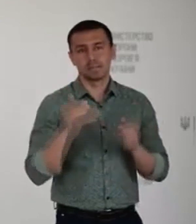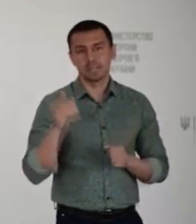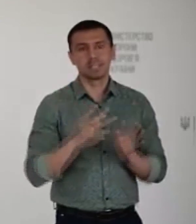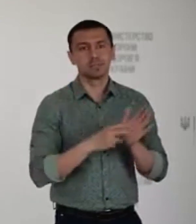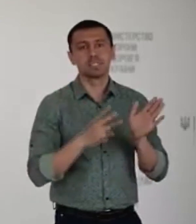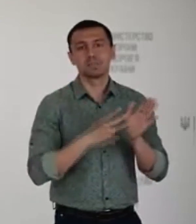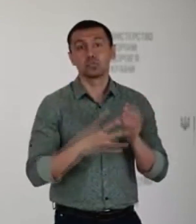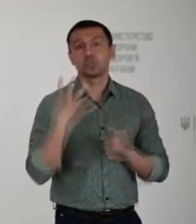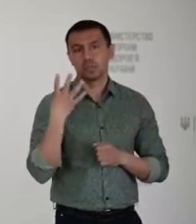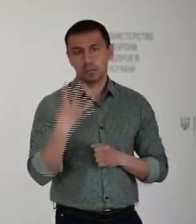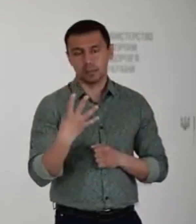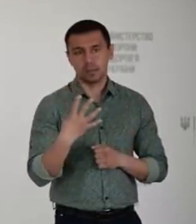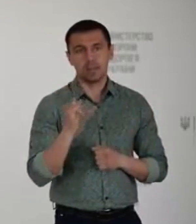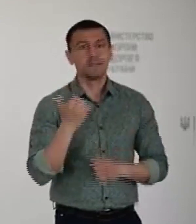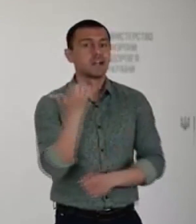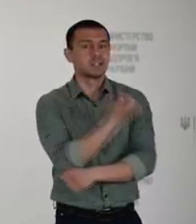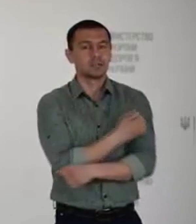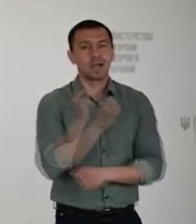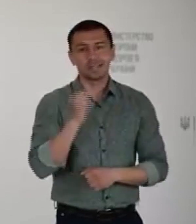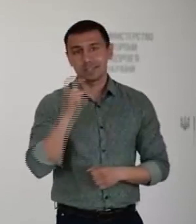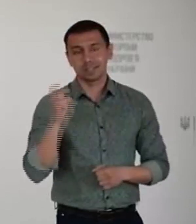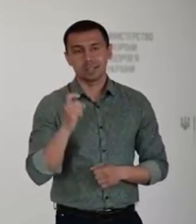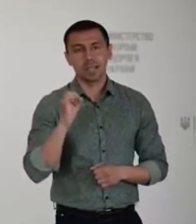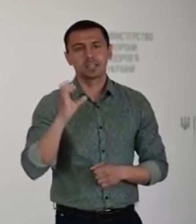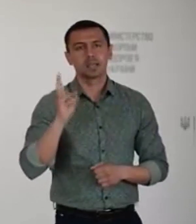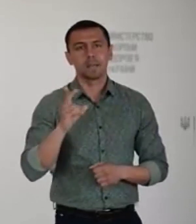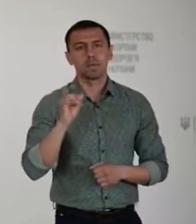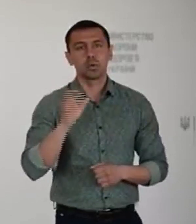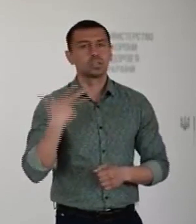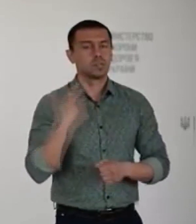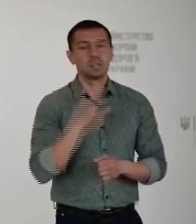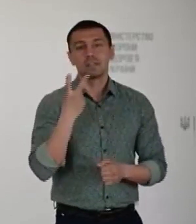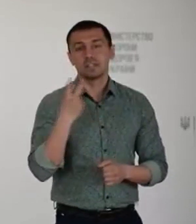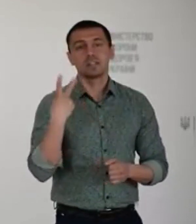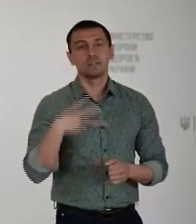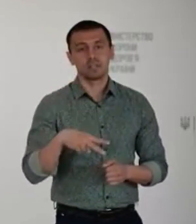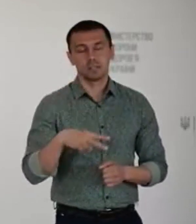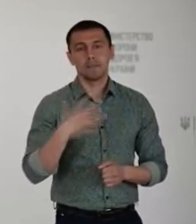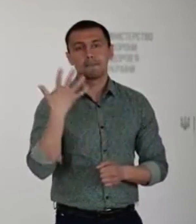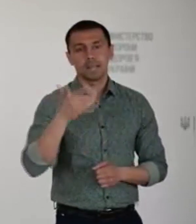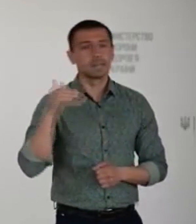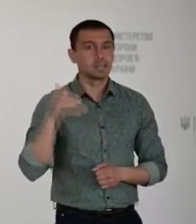48 774. І вакциною AstraZeneca SK Bio щеплено 225 тисяч осіб.